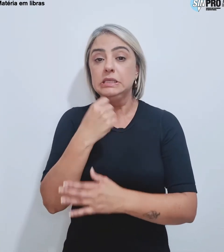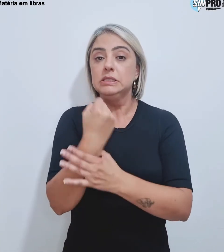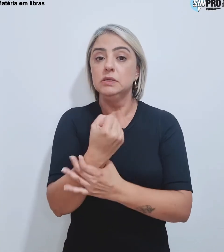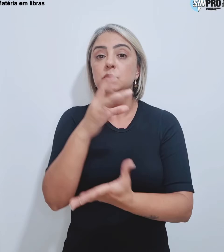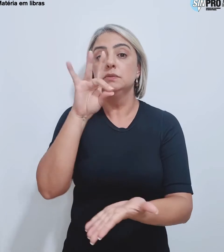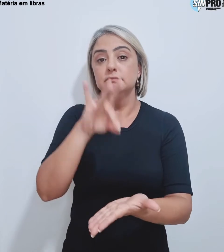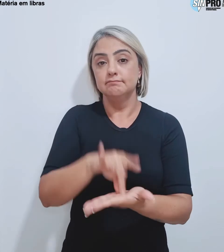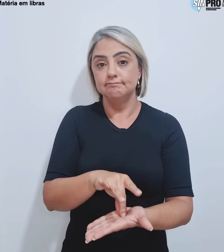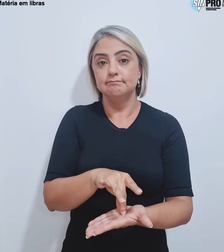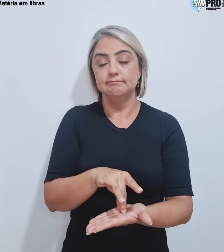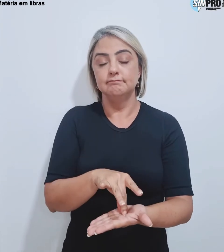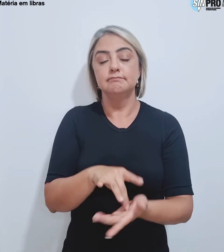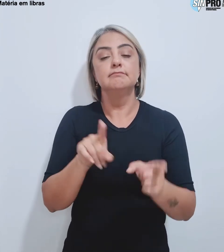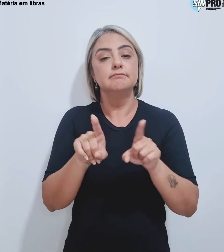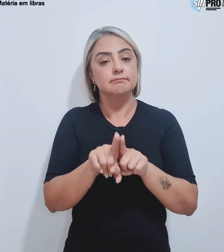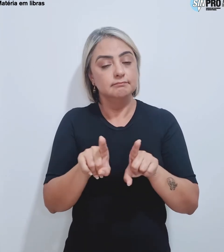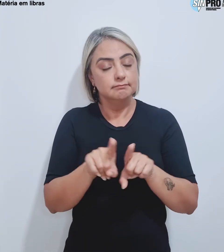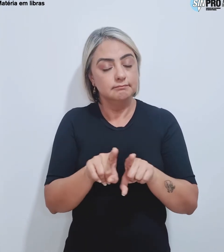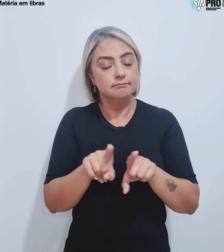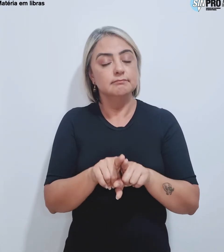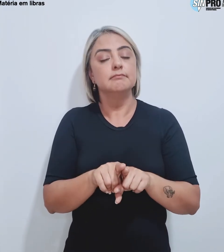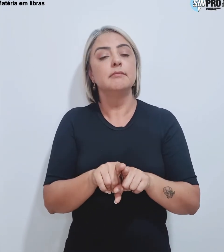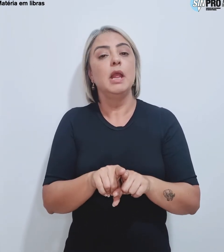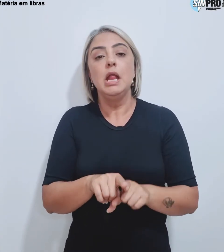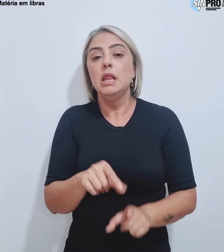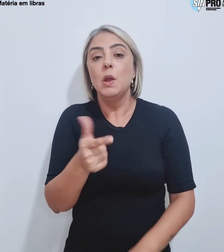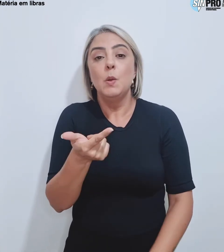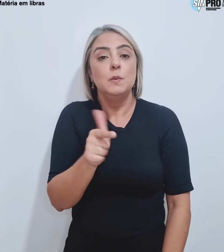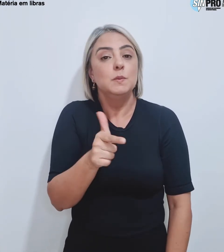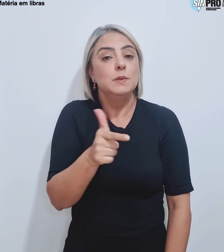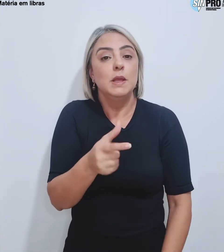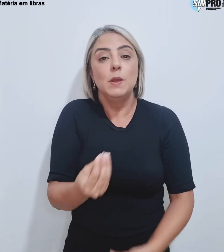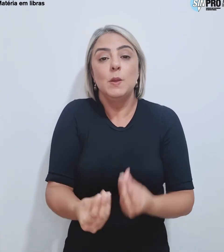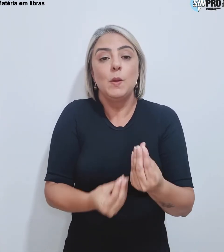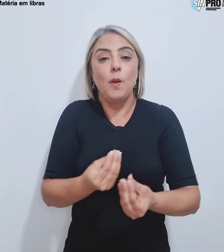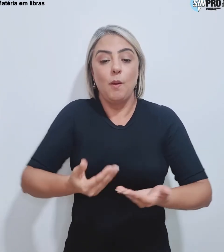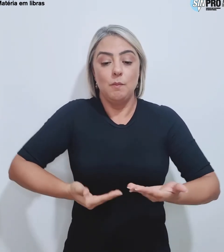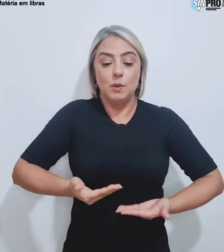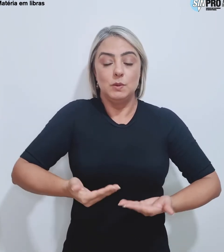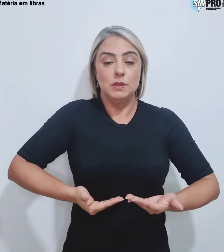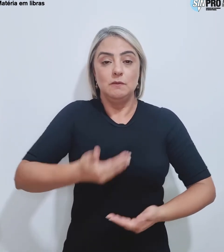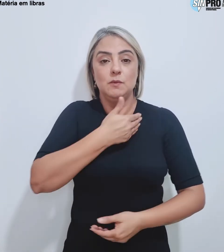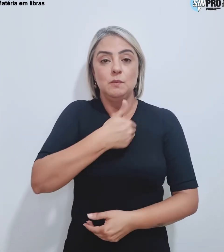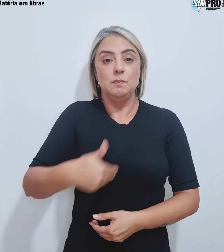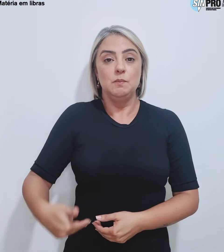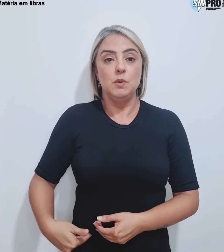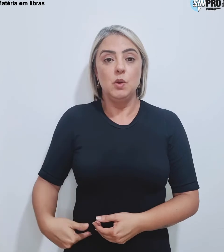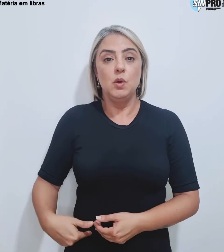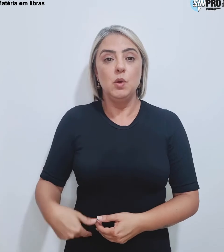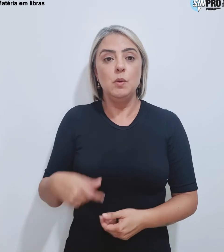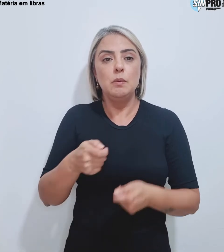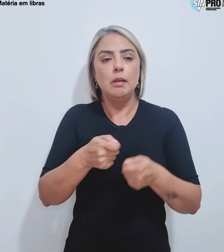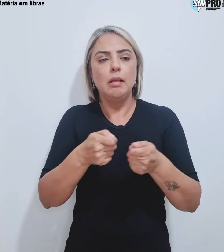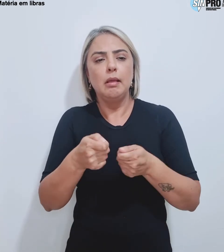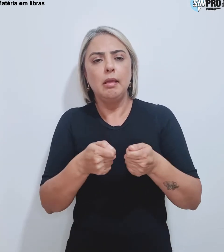segura de fato. Além disso, também não tem como os servidores públicos